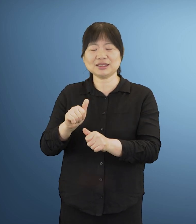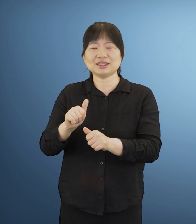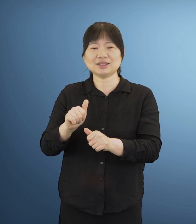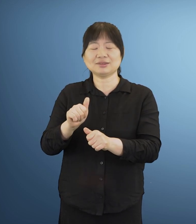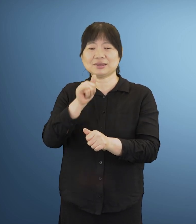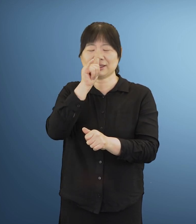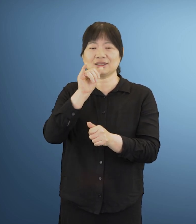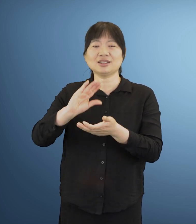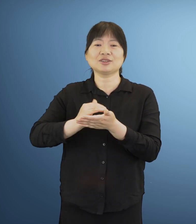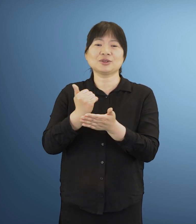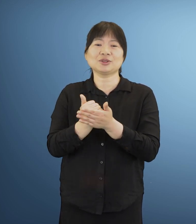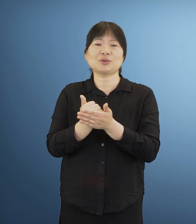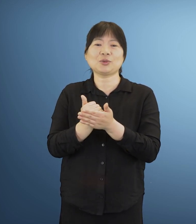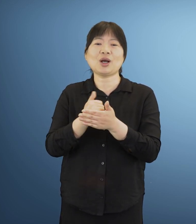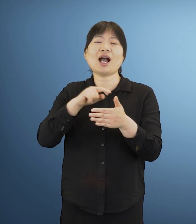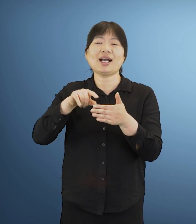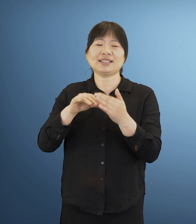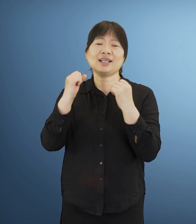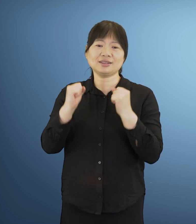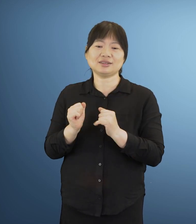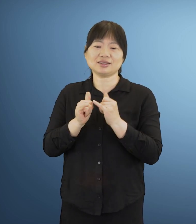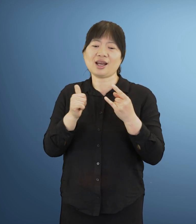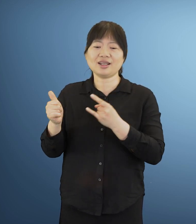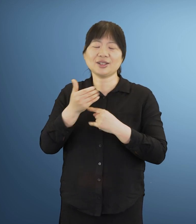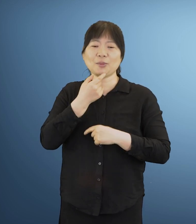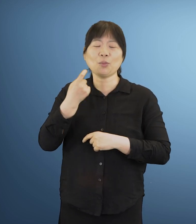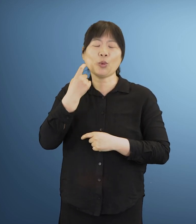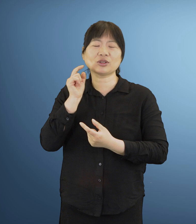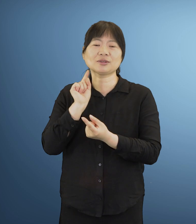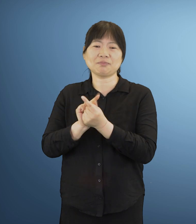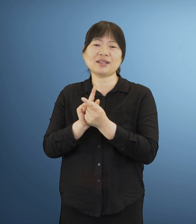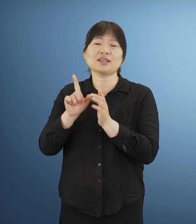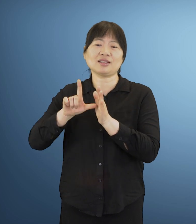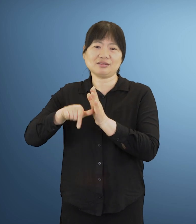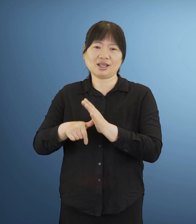그리스도 안에 들어와 있는 자들에게 복음이 떨어졌을 때